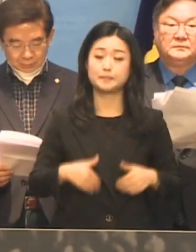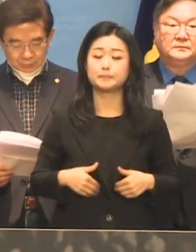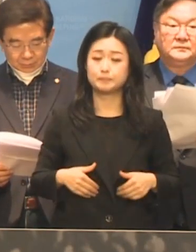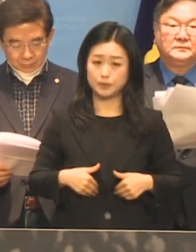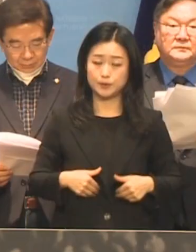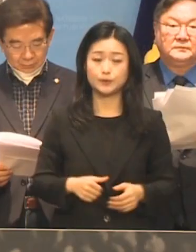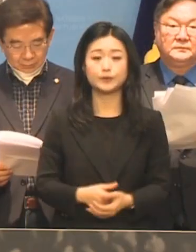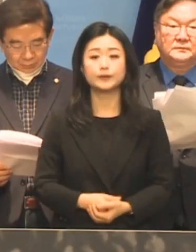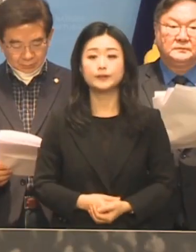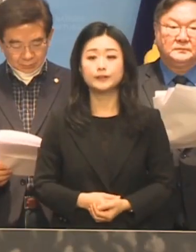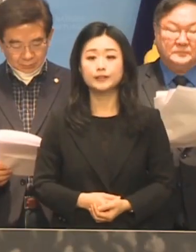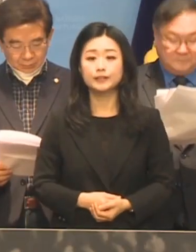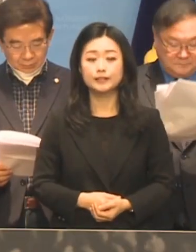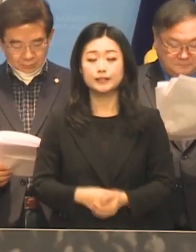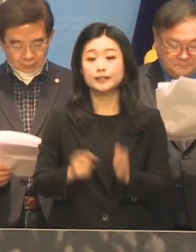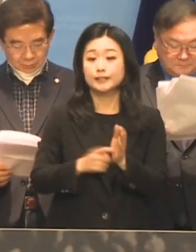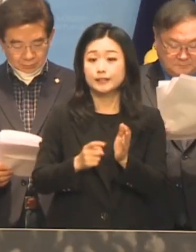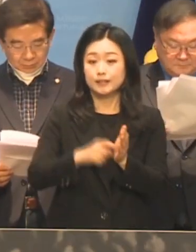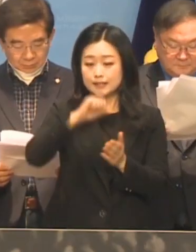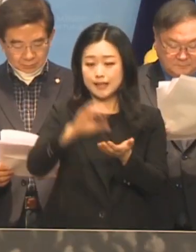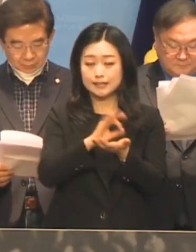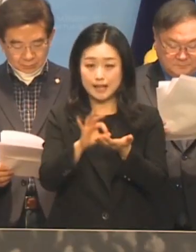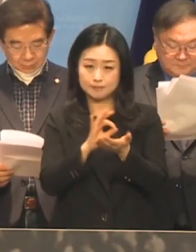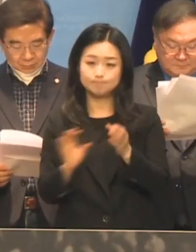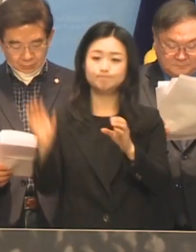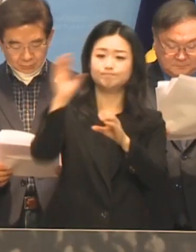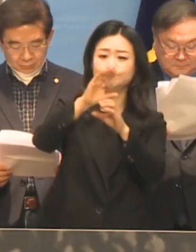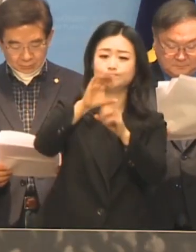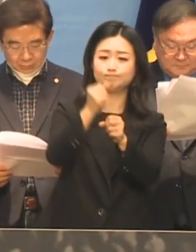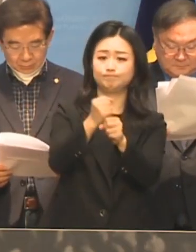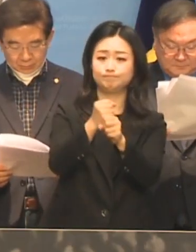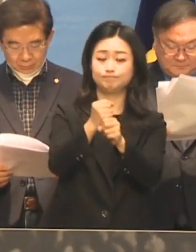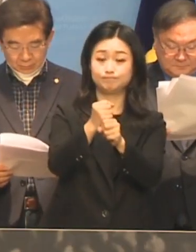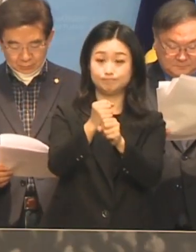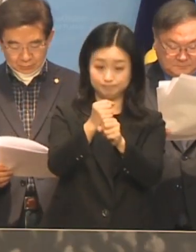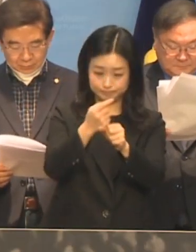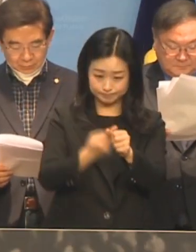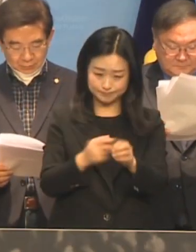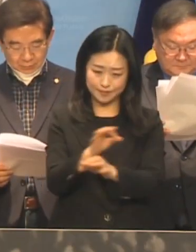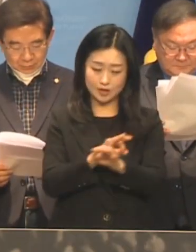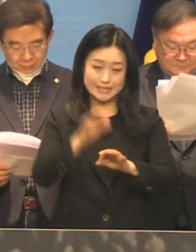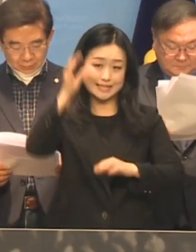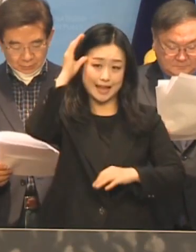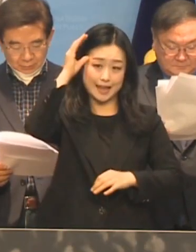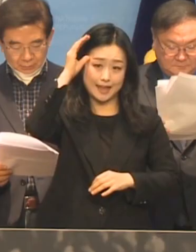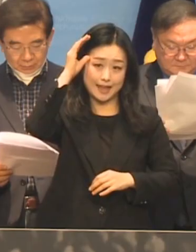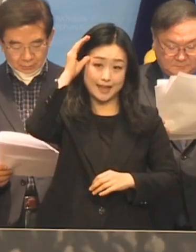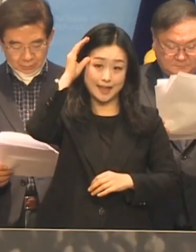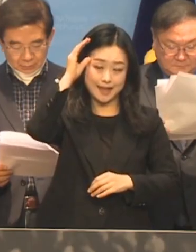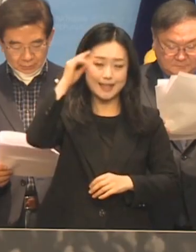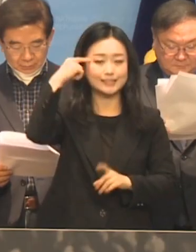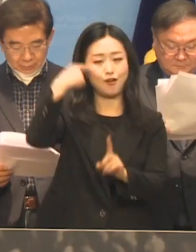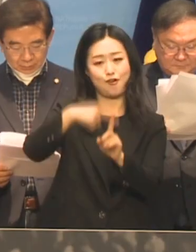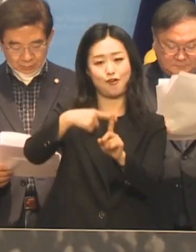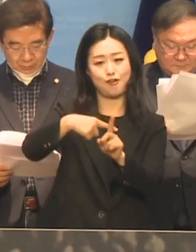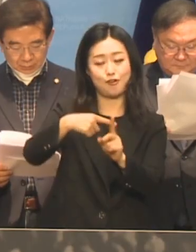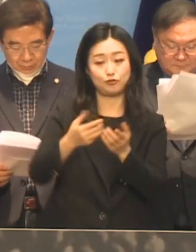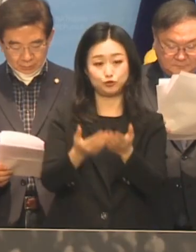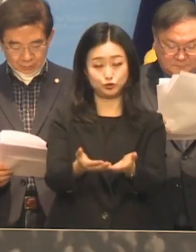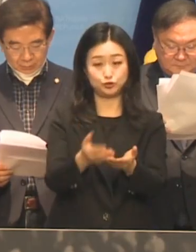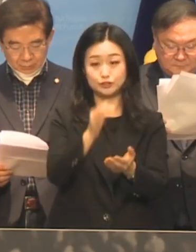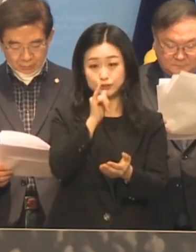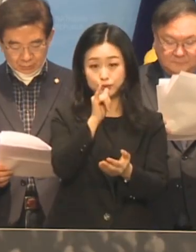중요한 시기입니다. 조속한 추경 편성은 경제 주체들의 경기에 대한 기대 심리를 긍정적으로